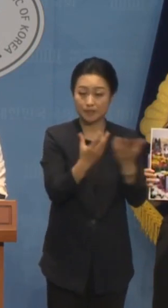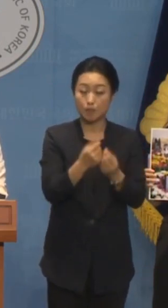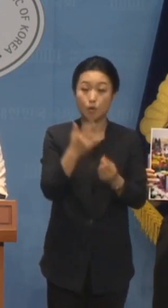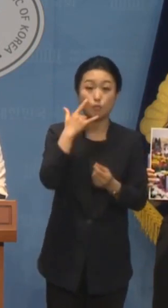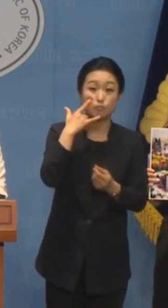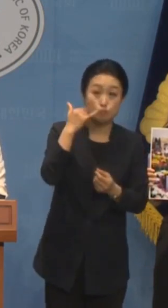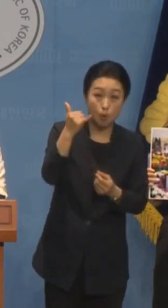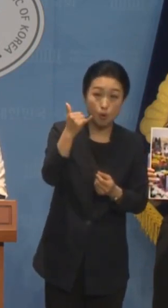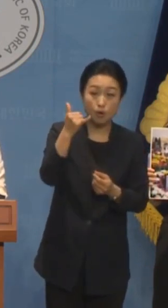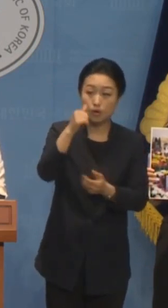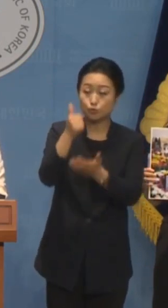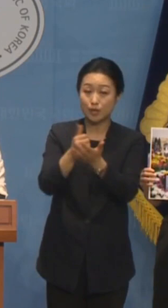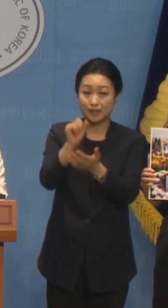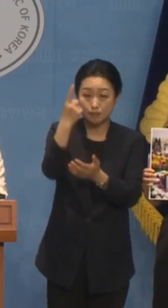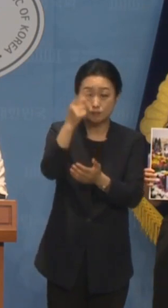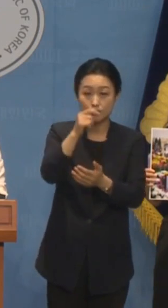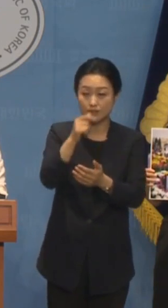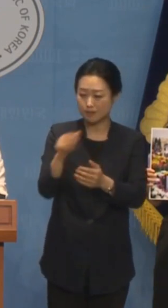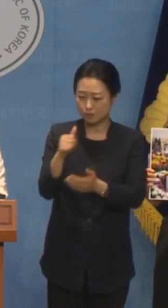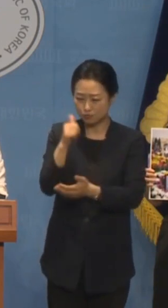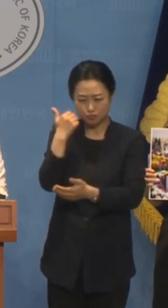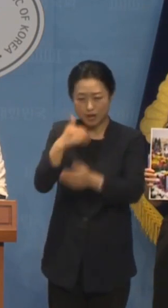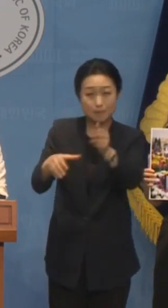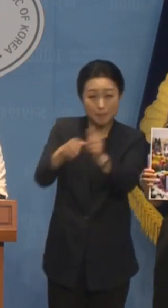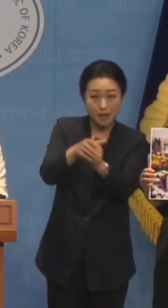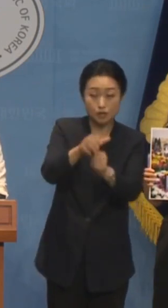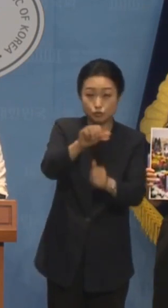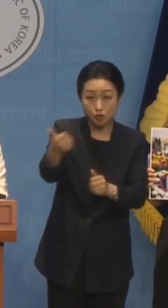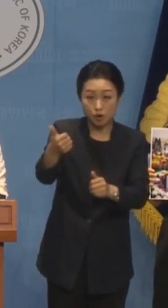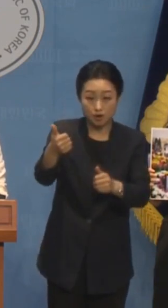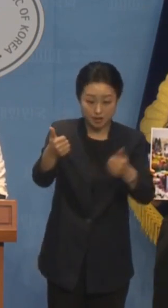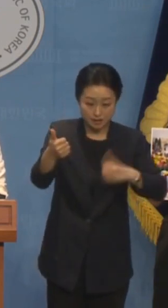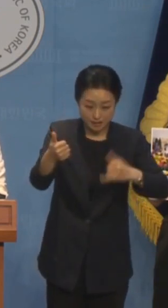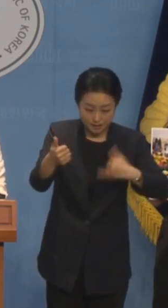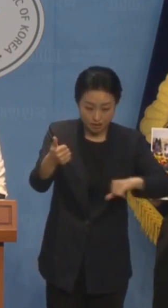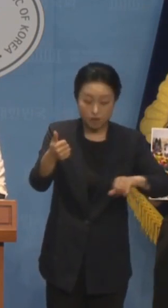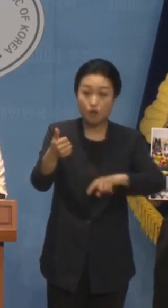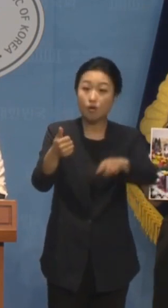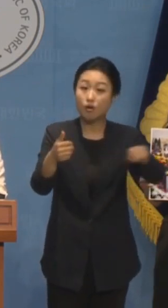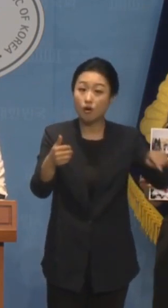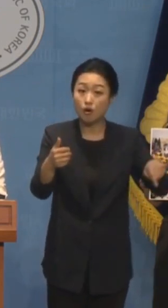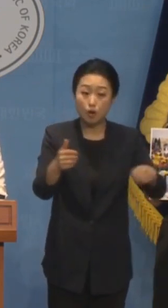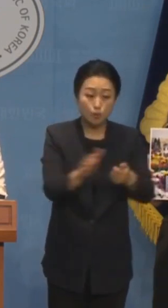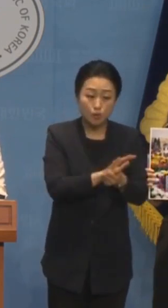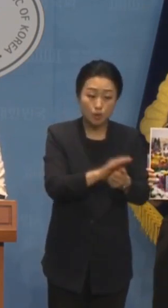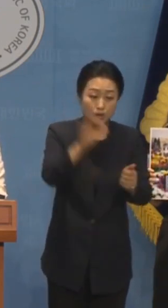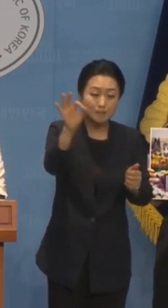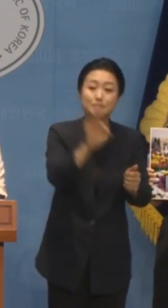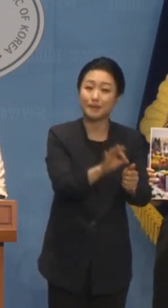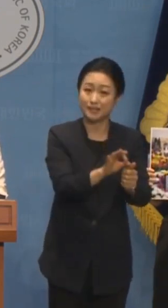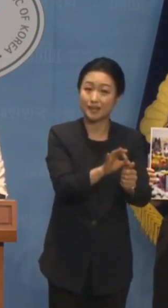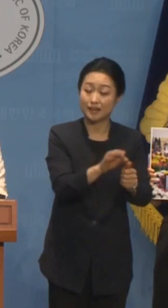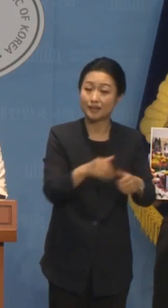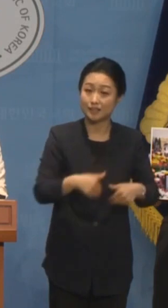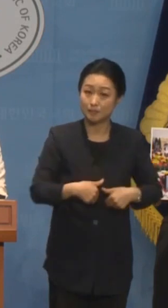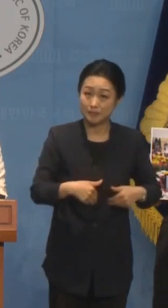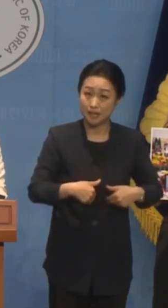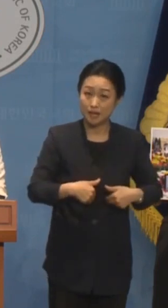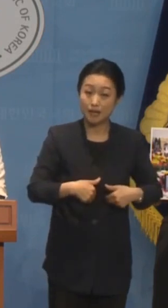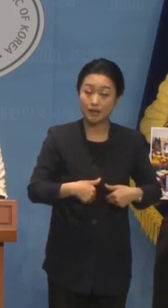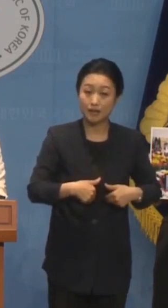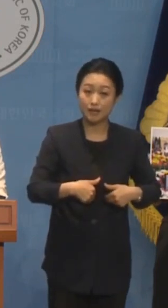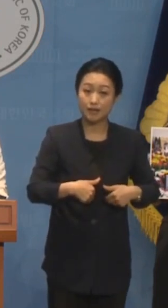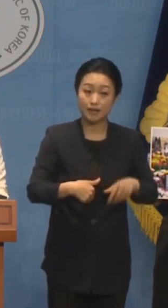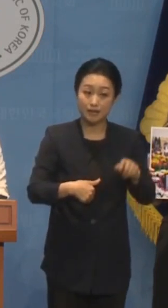다 사망했는데 중학교, 고등학교 학생이 이 위로금을 받게 되어 있습니다. 구조금을 받게